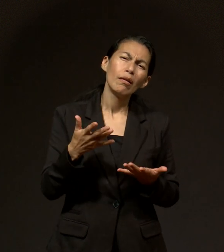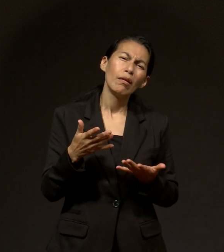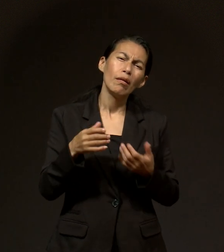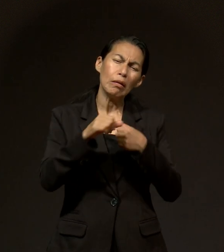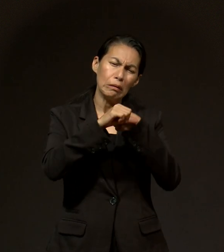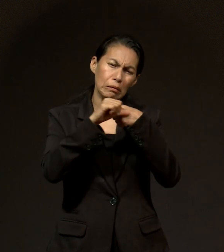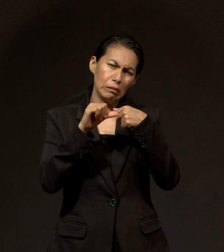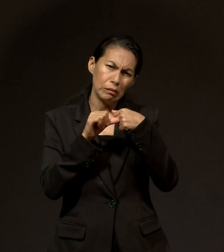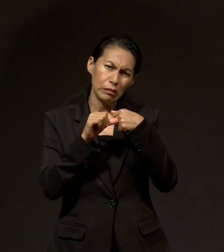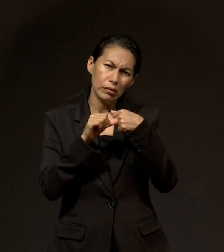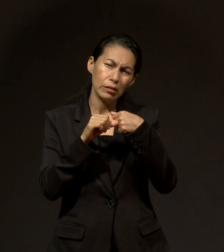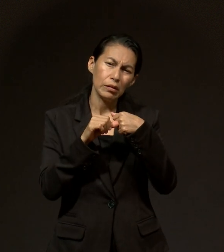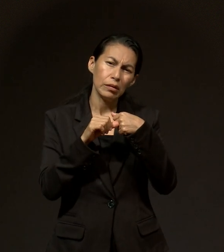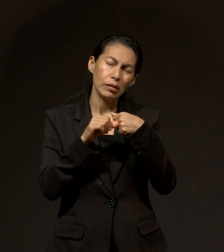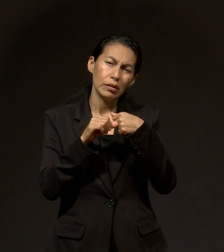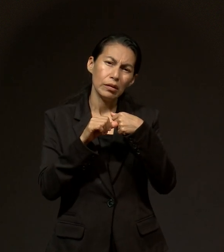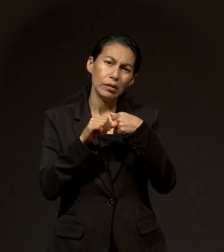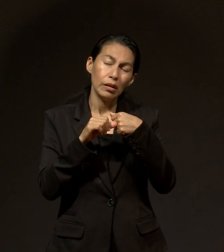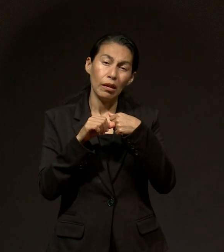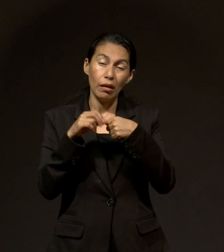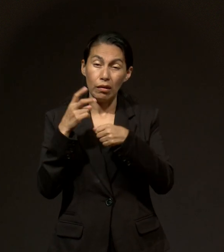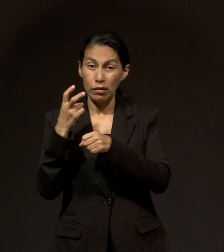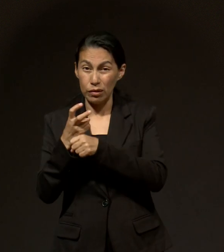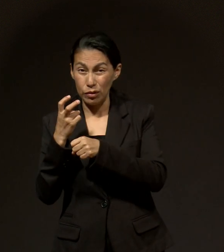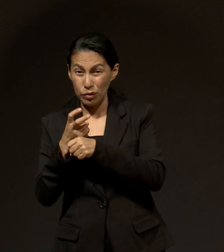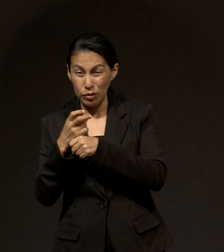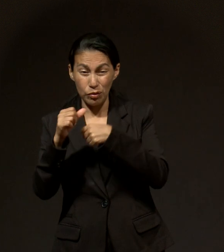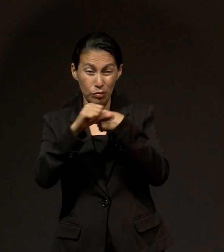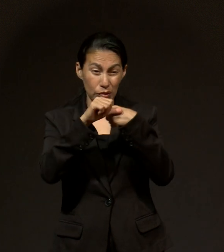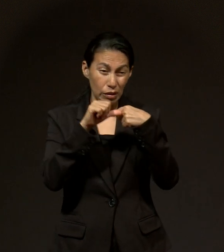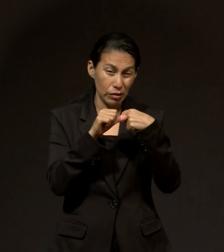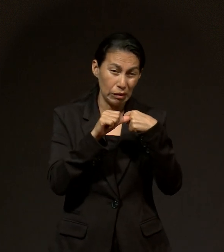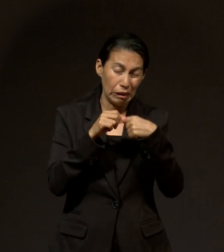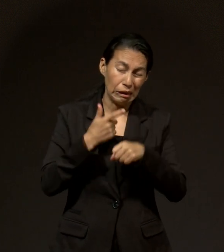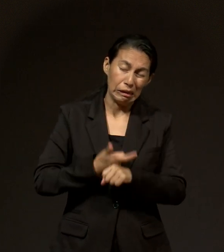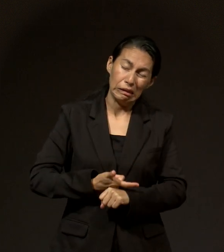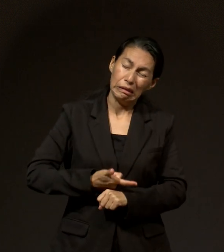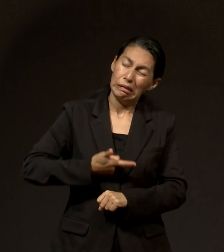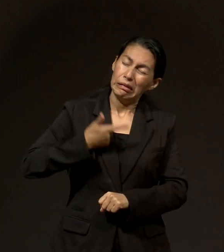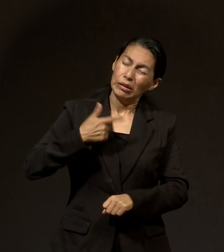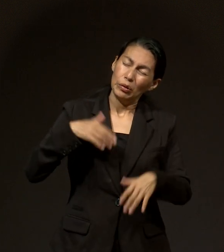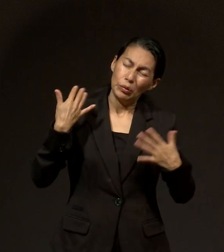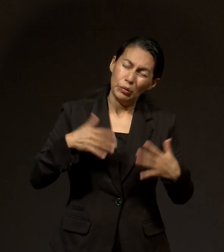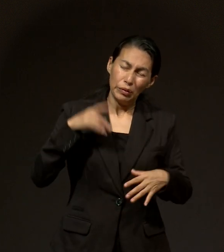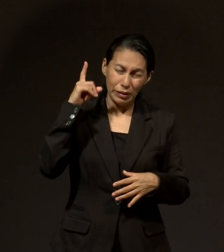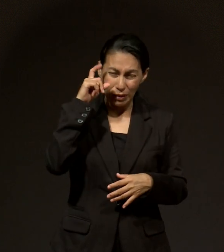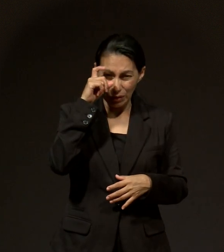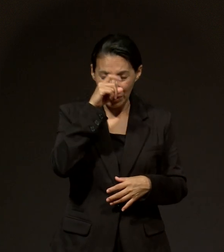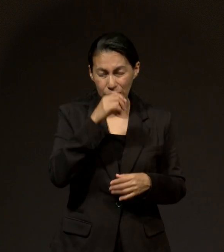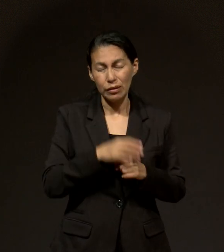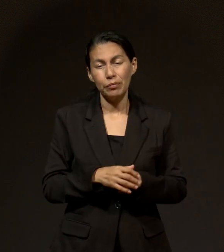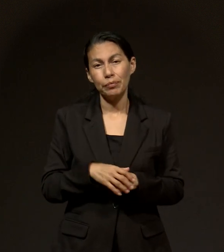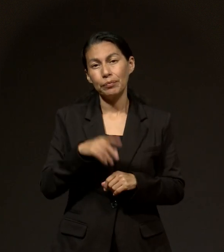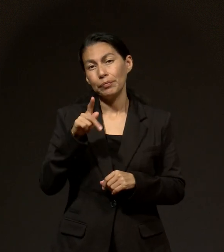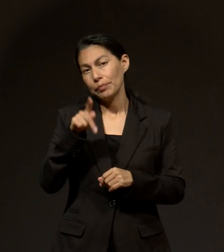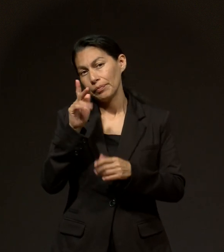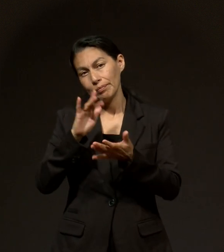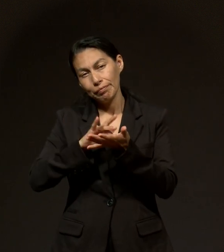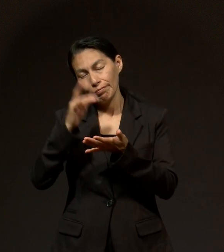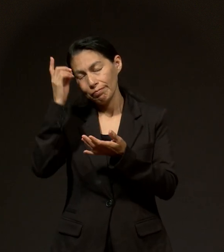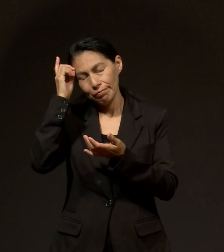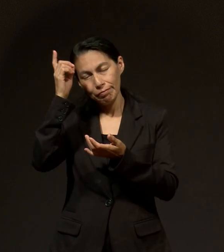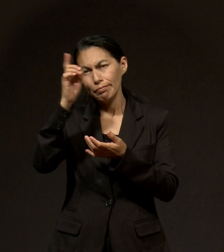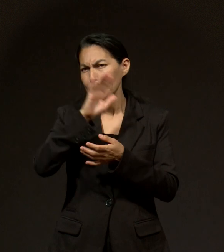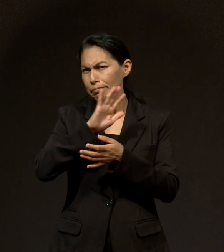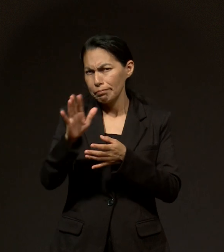tumor En la segunda operación Él se vio muy pero muy grave Sin embargo ya